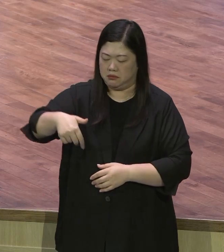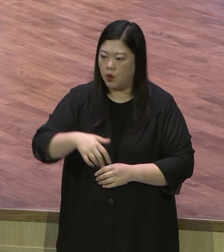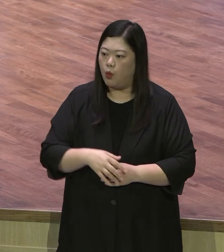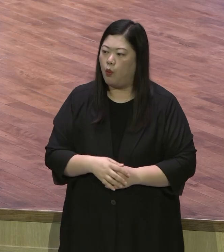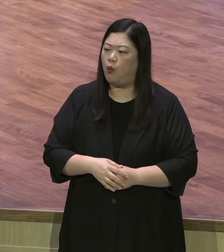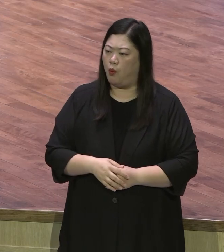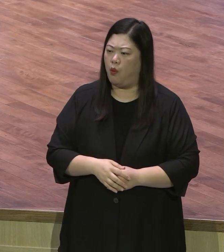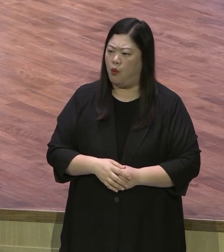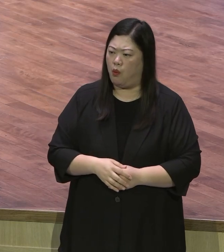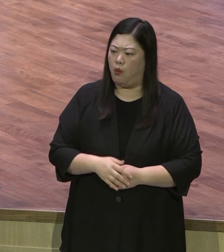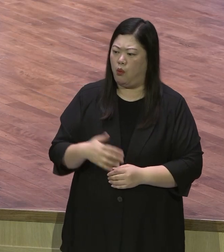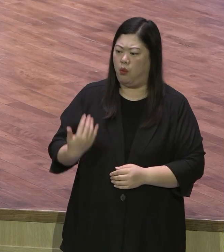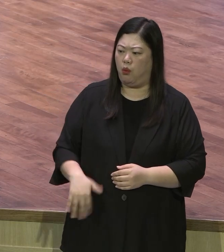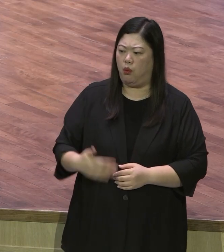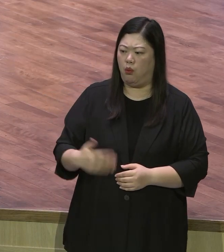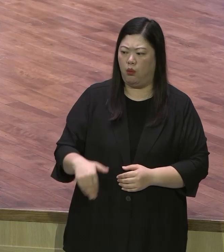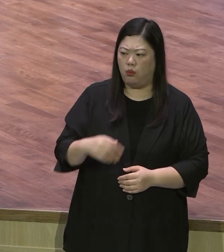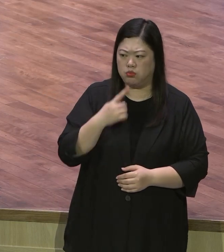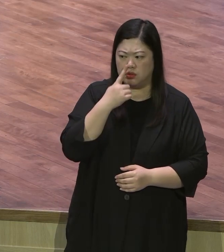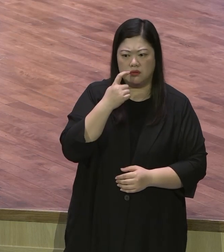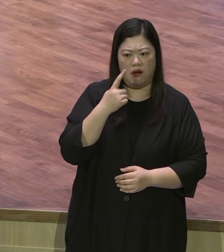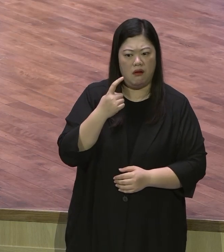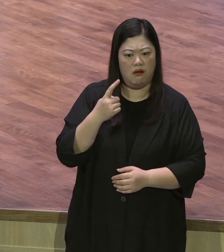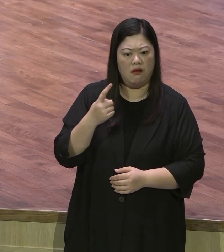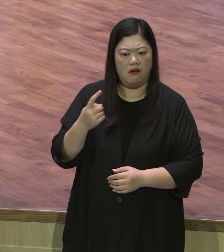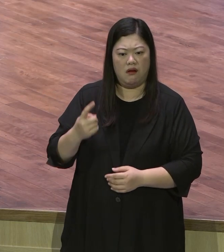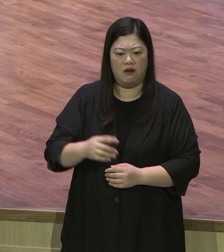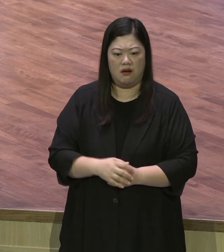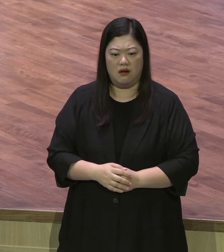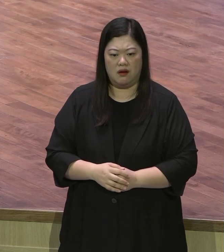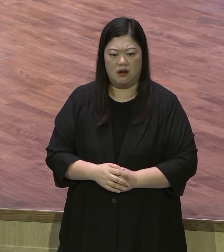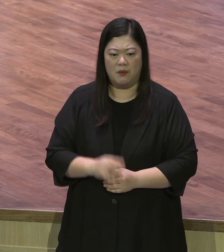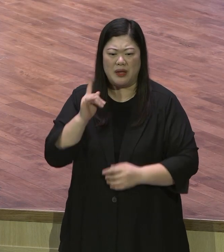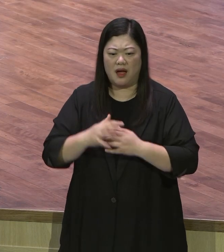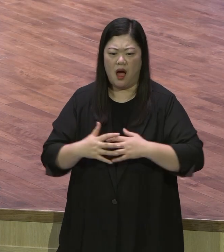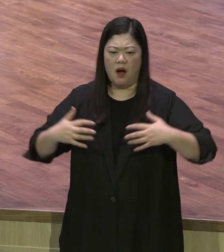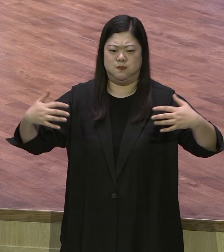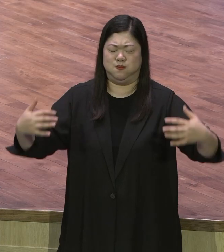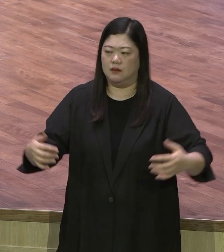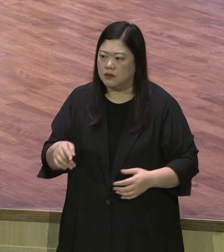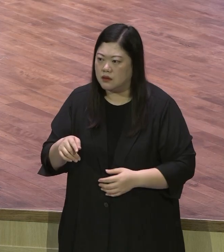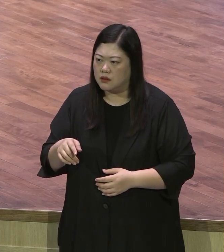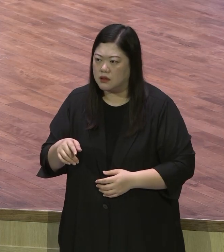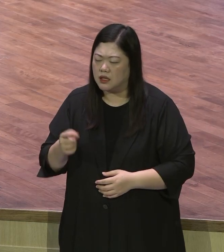지도자가 돼가지고 너무 그렇게 보기 부담스러움 그 곤란하지 않냐.